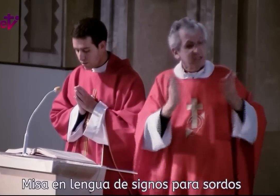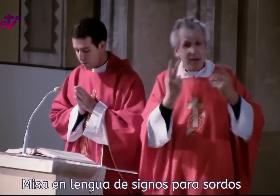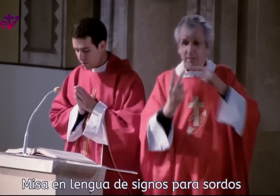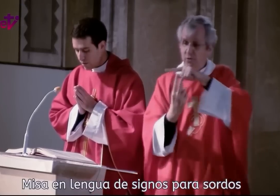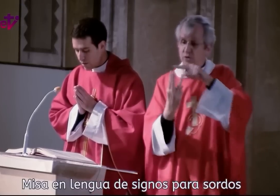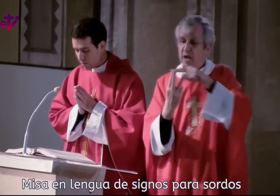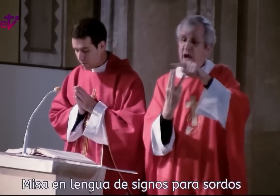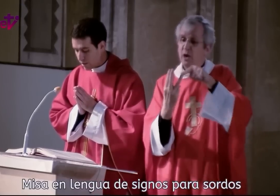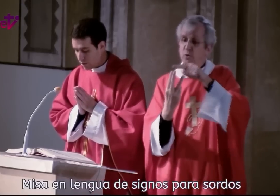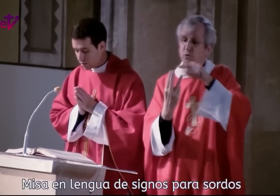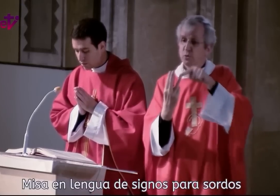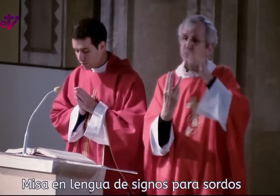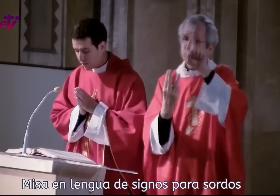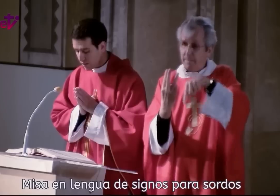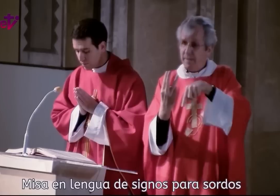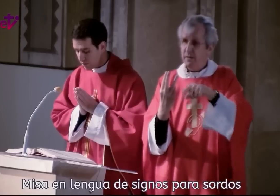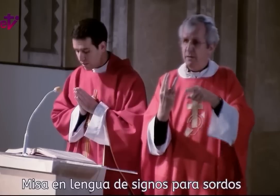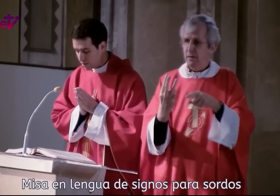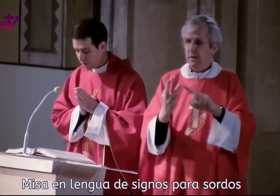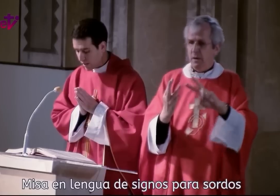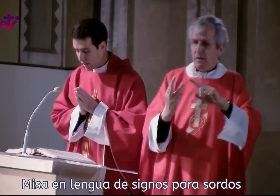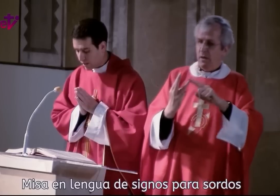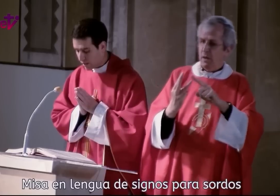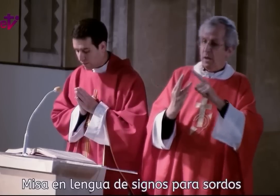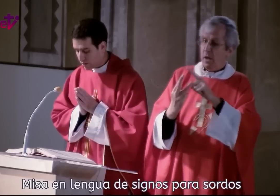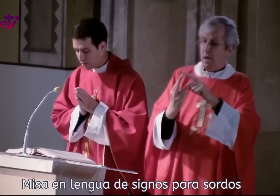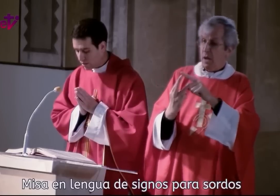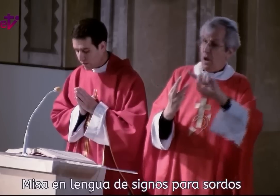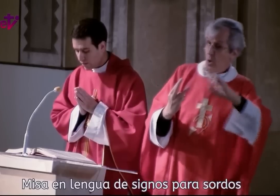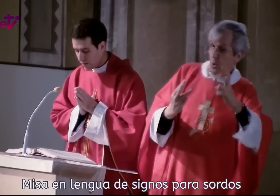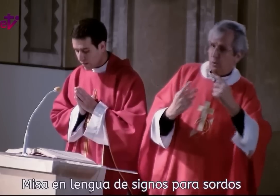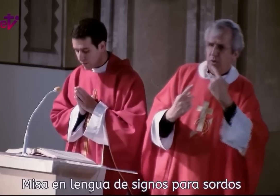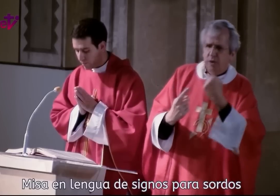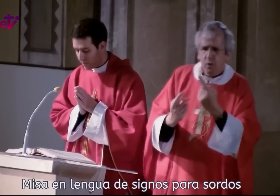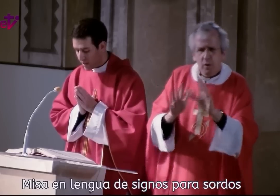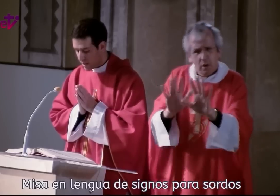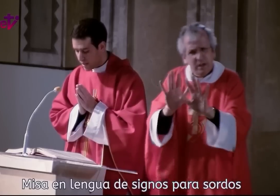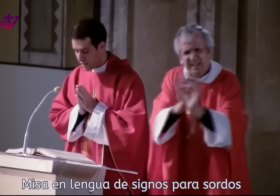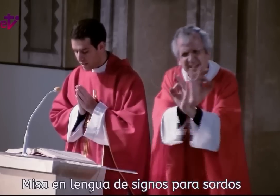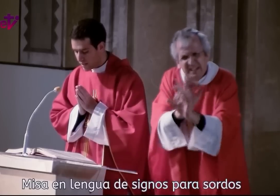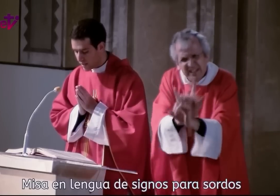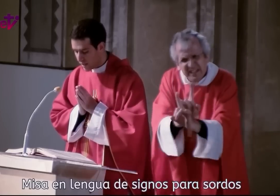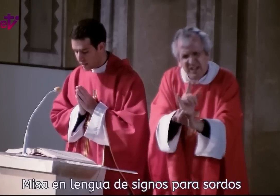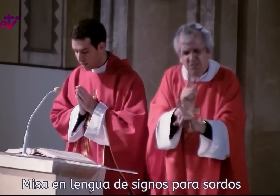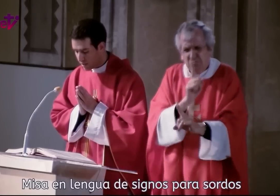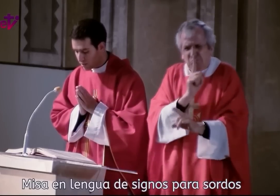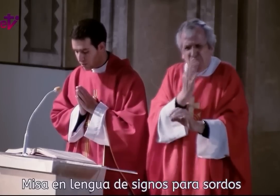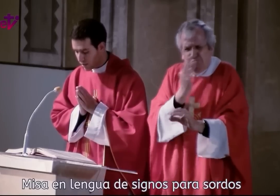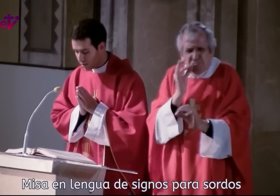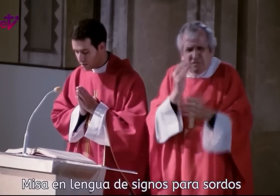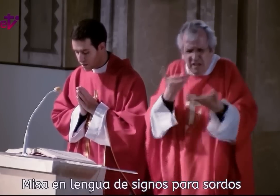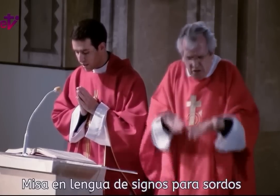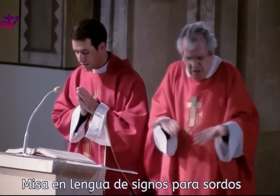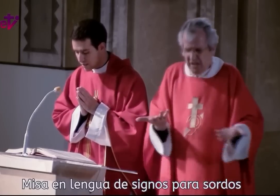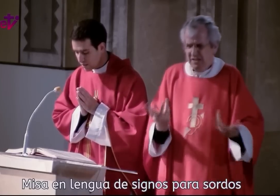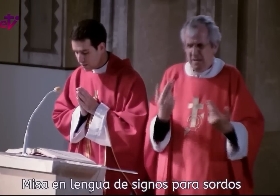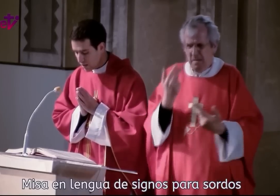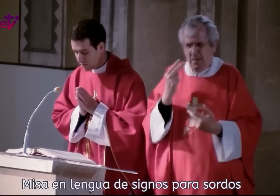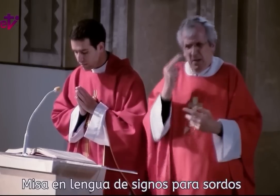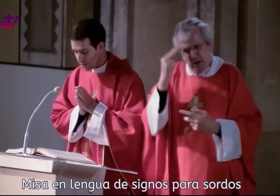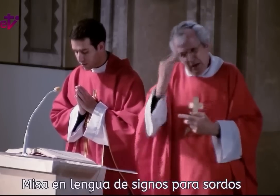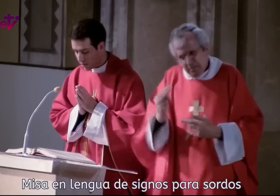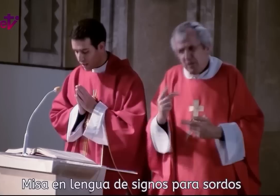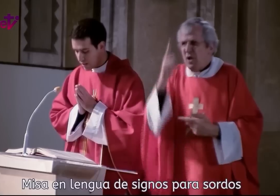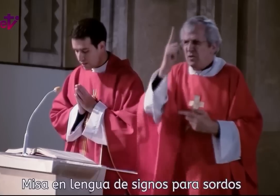nosotros». Pero el otro, respondiéndole e increpándolo, le decía: «¿Ni siquiera temes tú a Dios estando